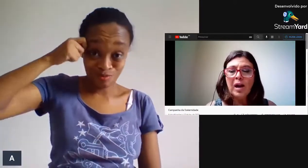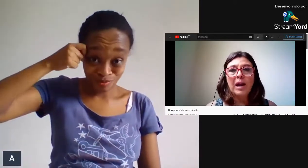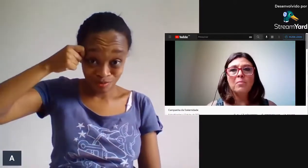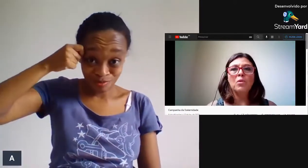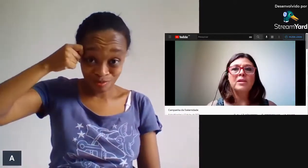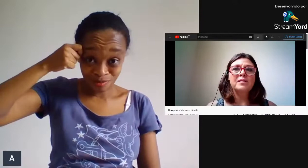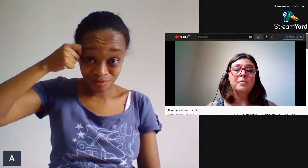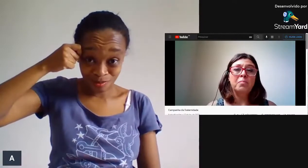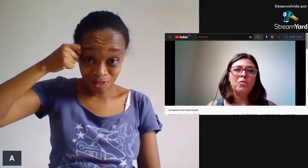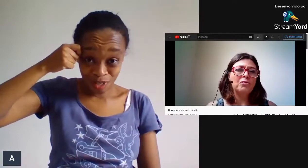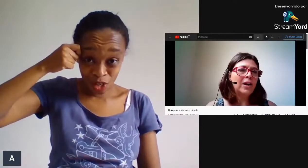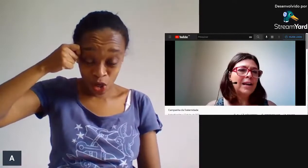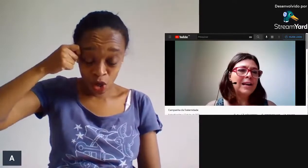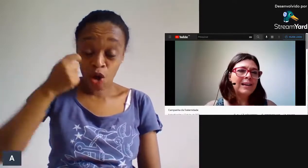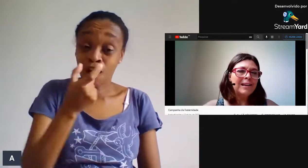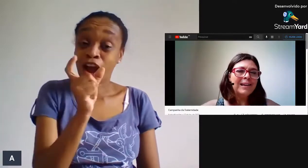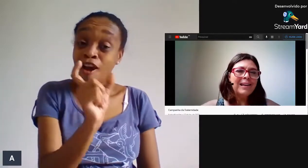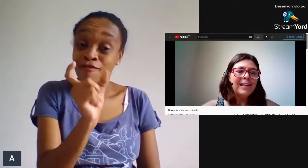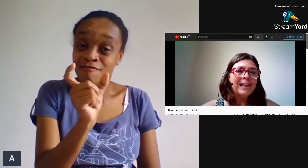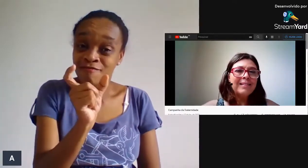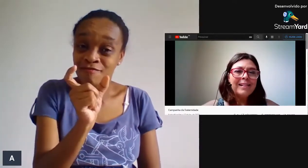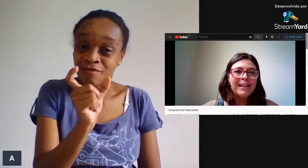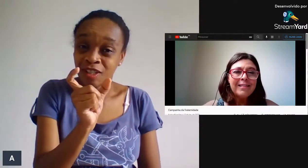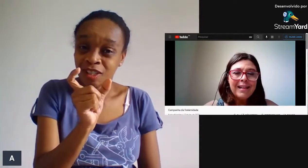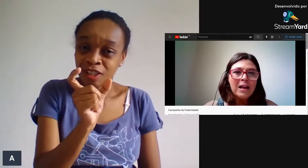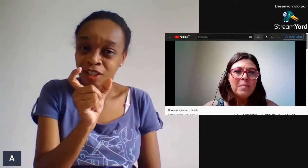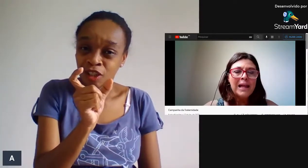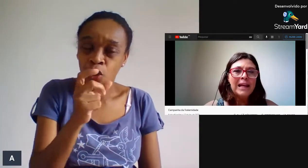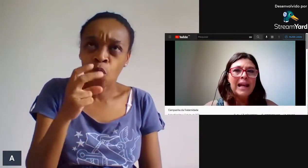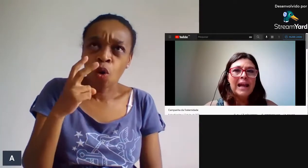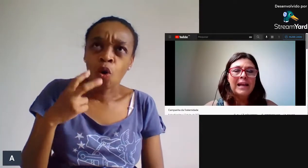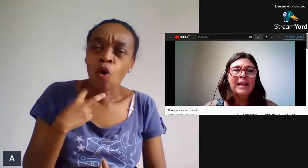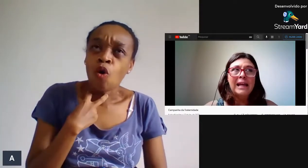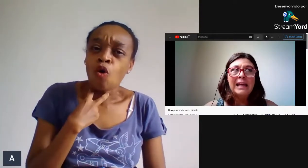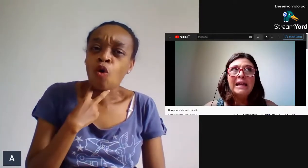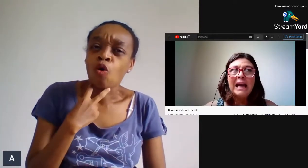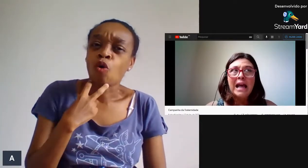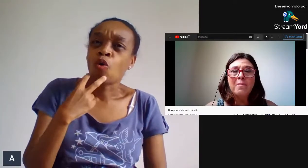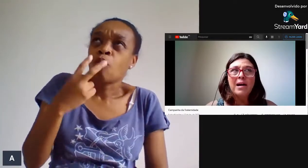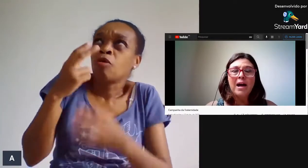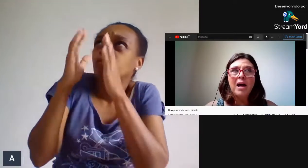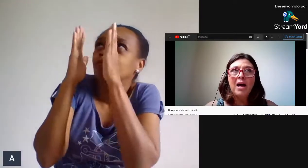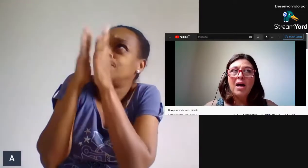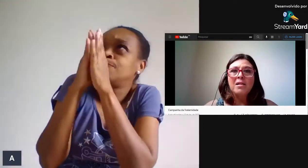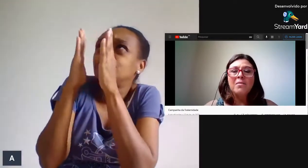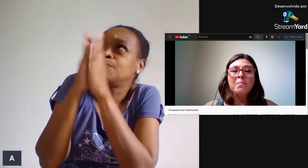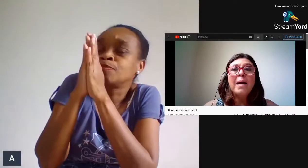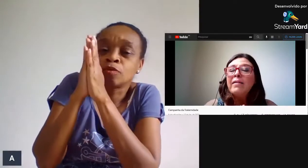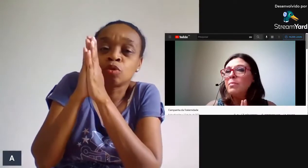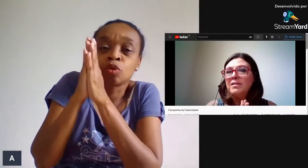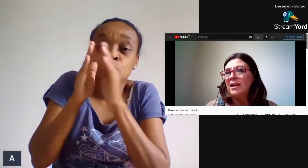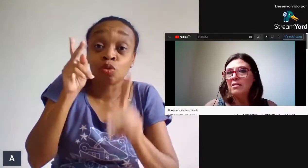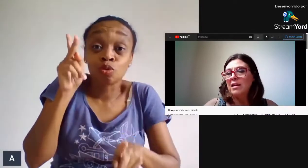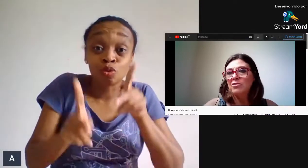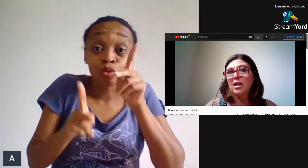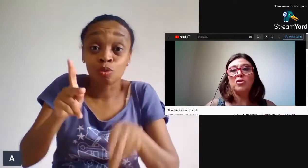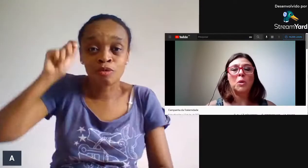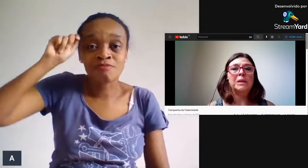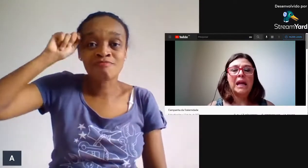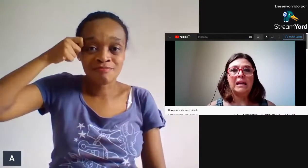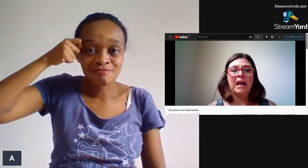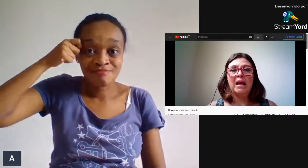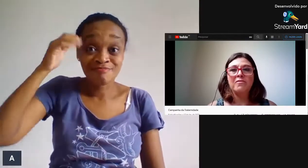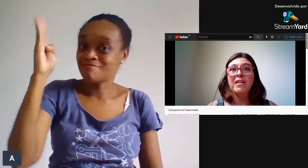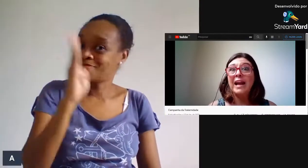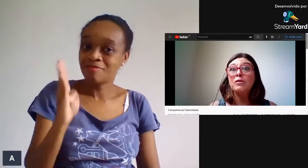Ouvir o clamor desse povo. Olha que tema e que lema mais brasileiro que isso, gente,